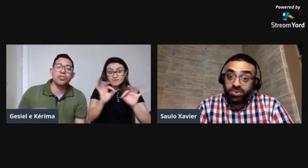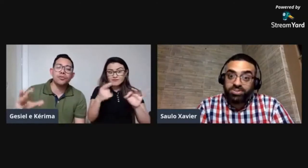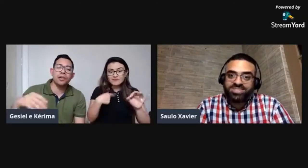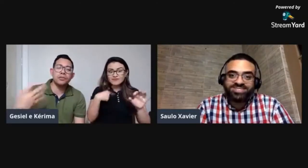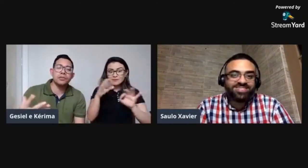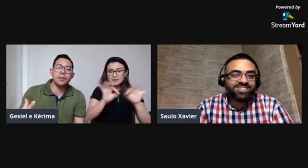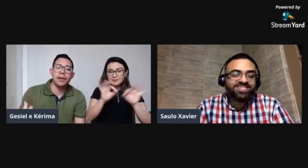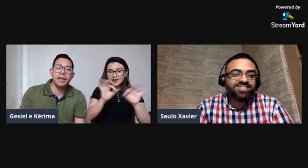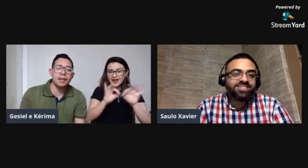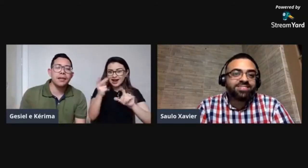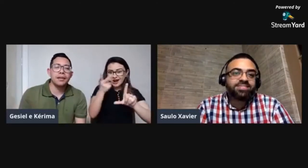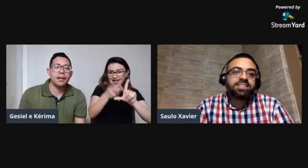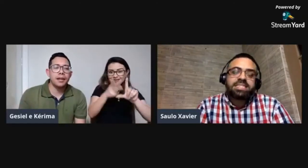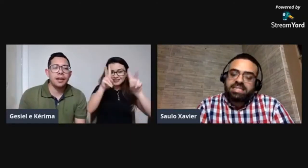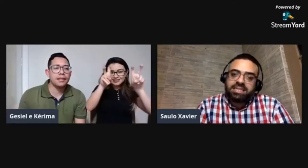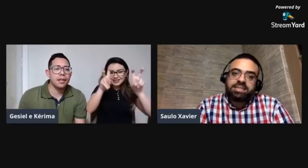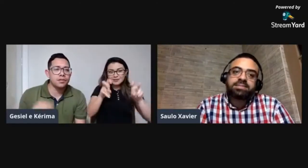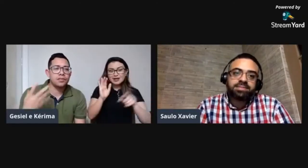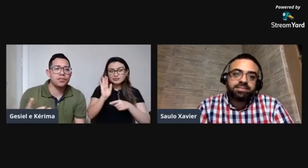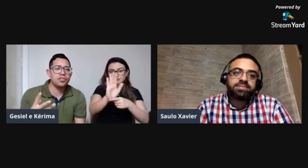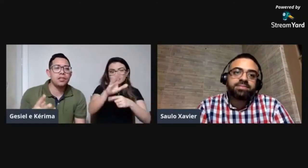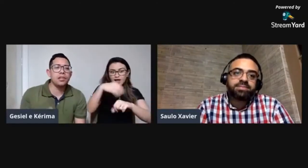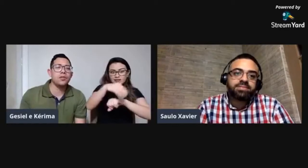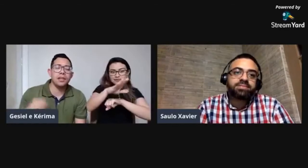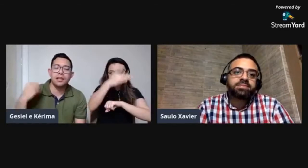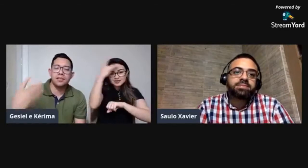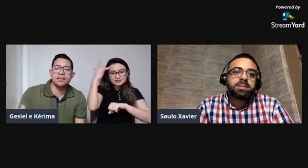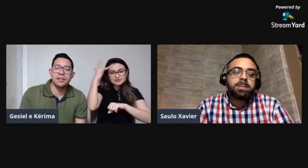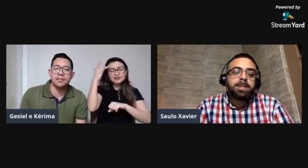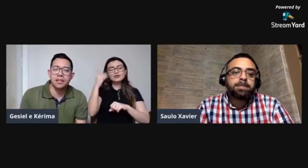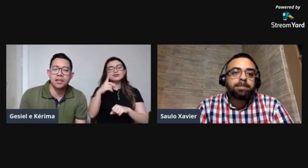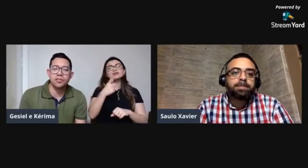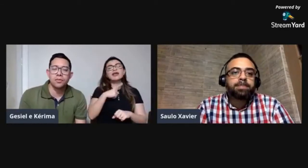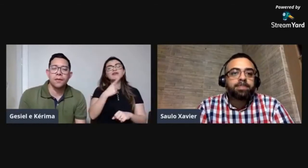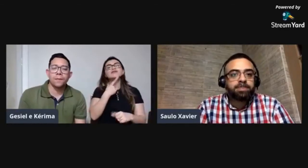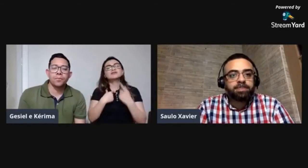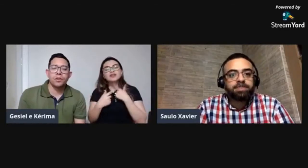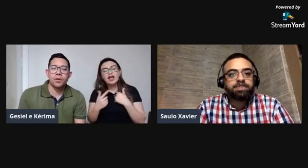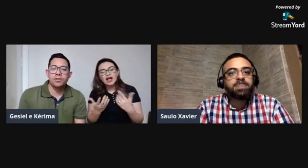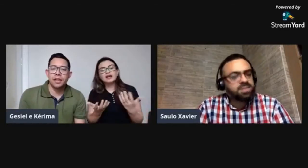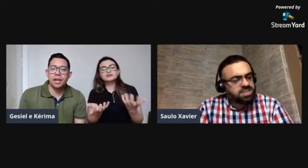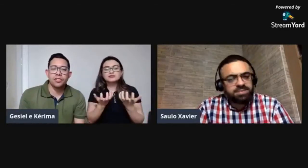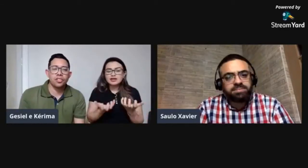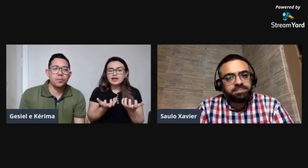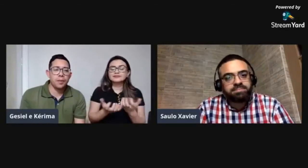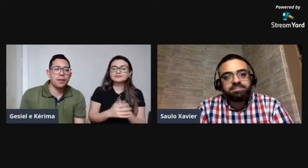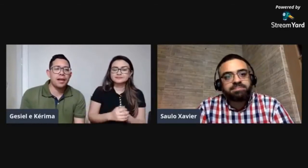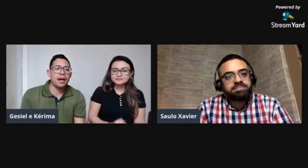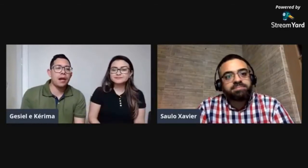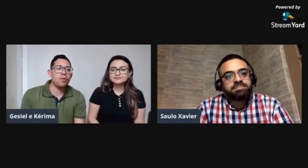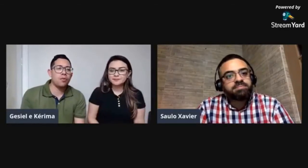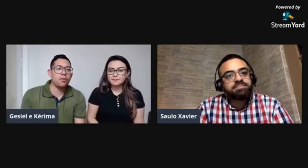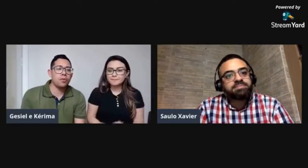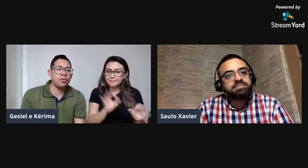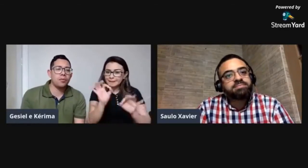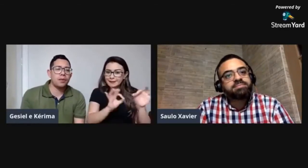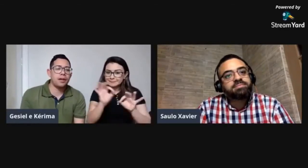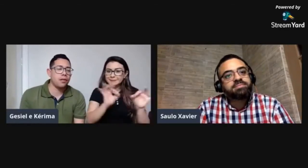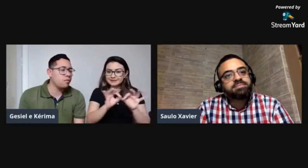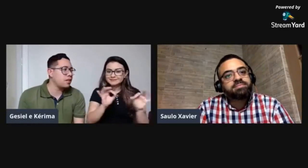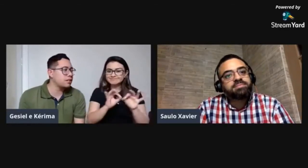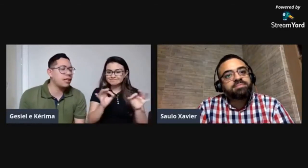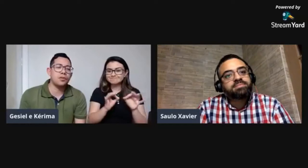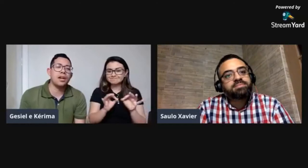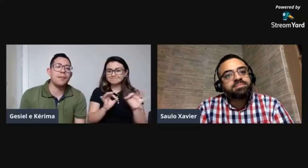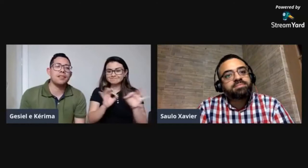acaba motivando também, né? Quem está nos assistindo, quem tem esse desejo. Então, acho legal a gente preparar algo